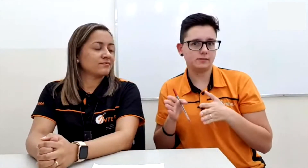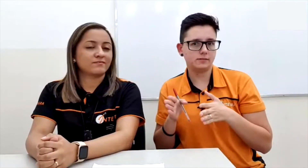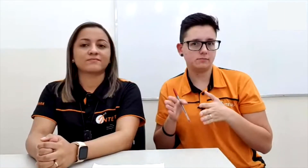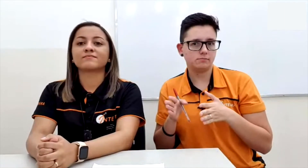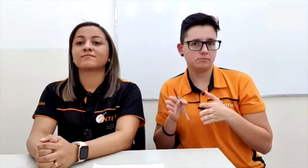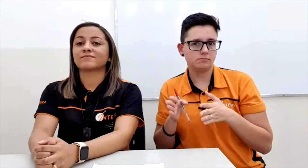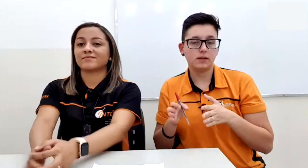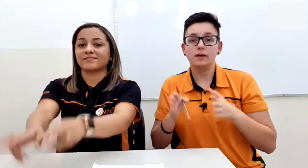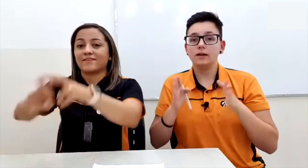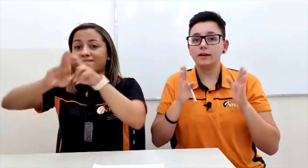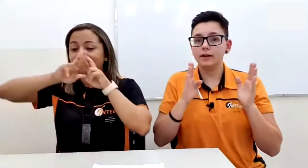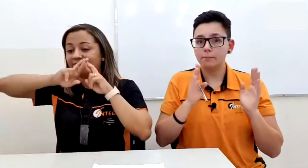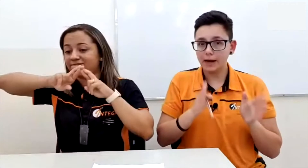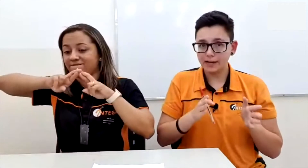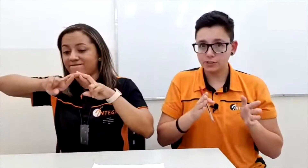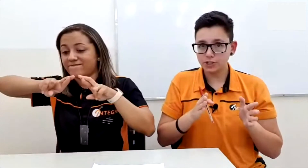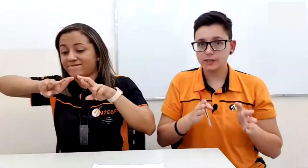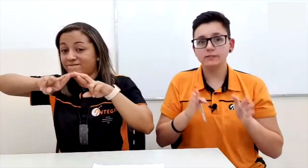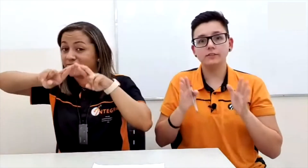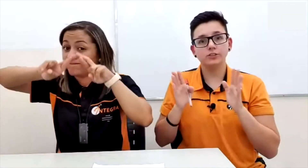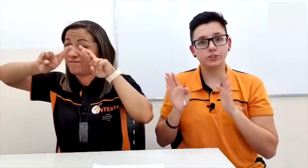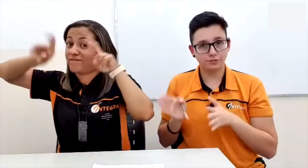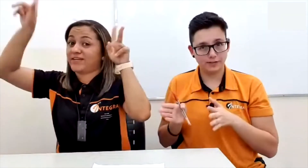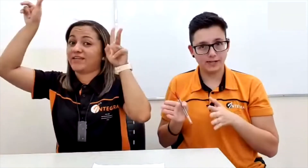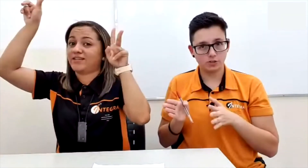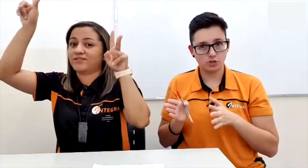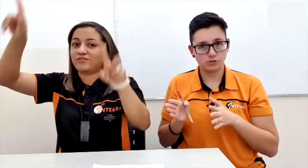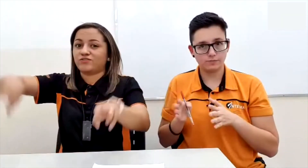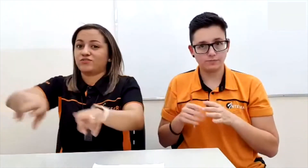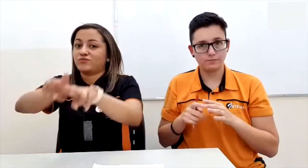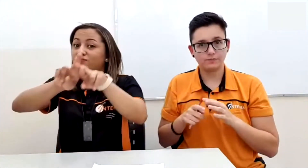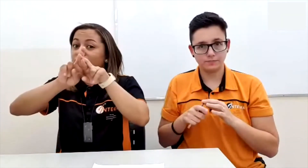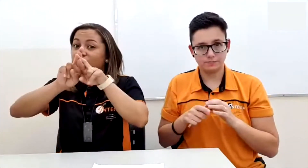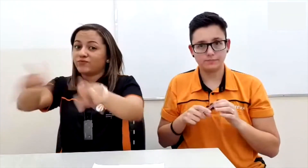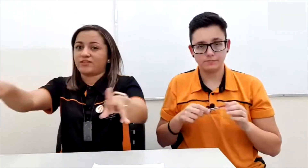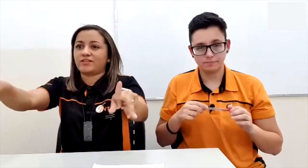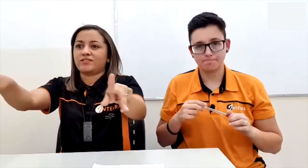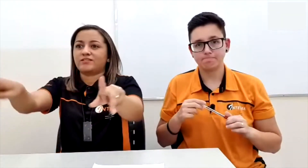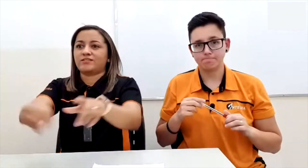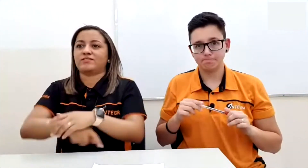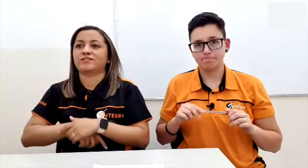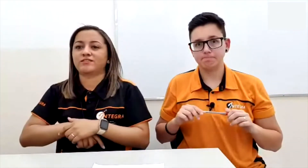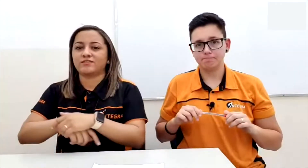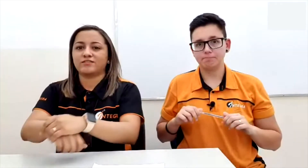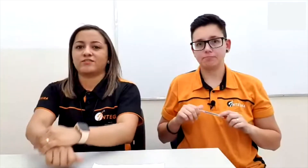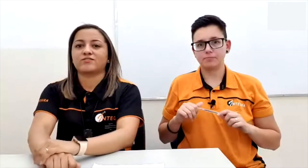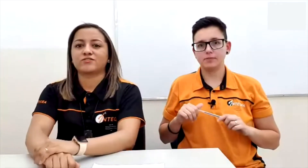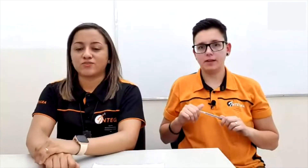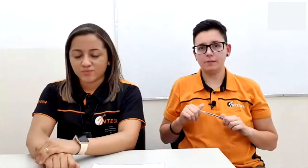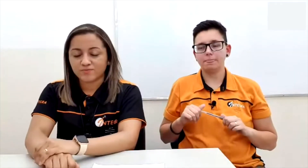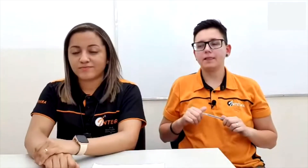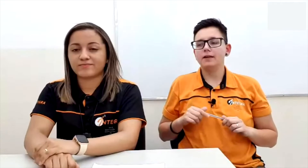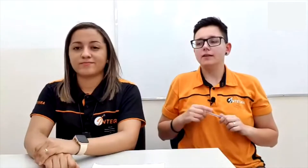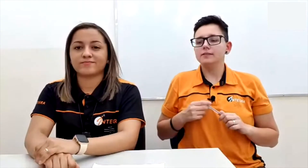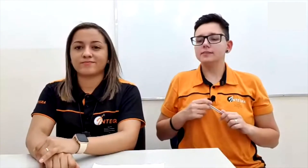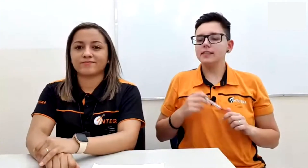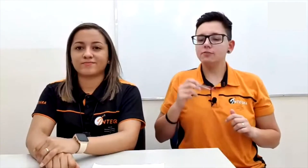diferentes, gramática diferente. Totalmente diferente, Aline. Se